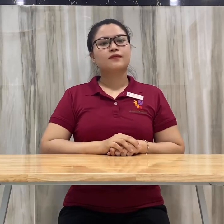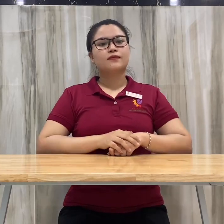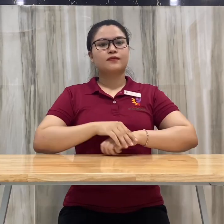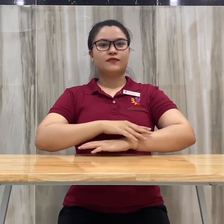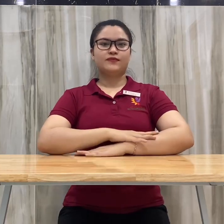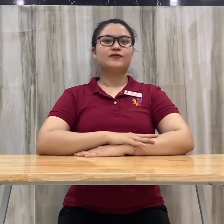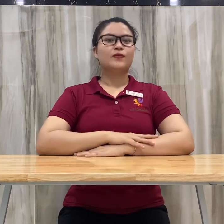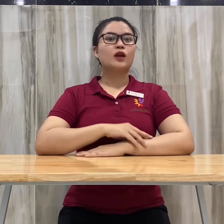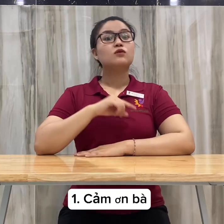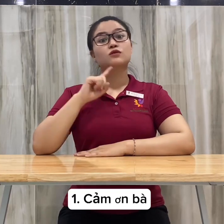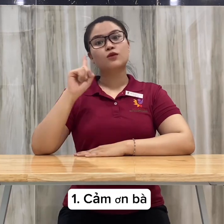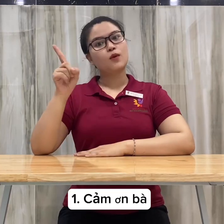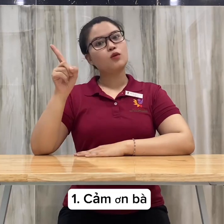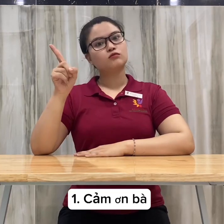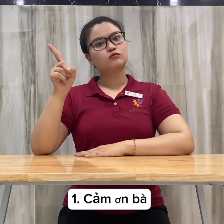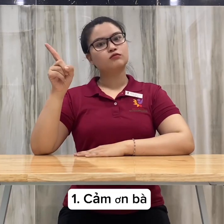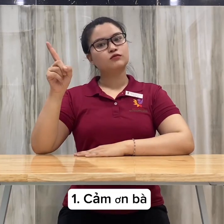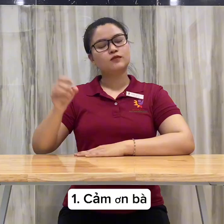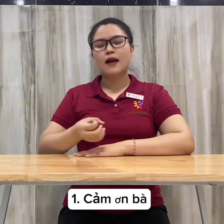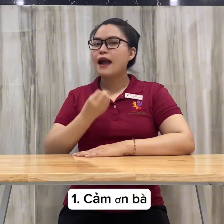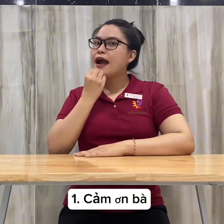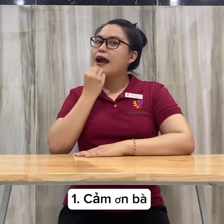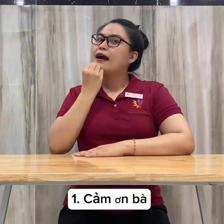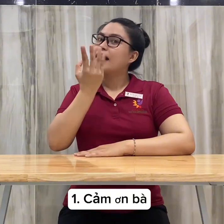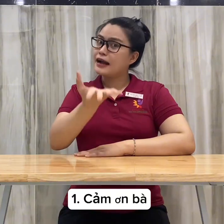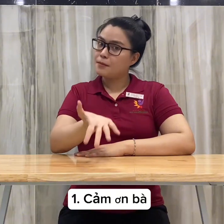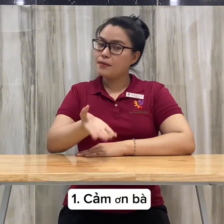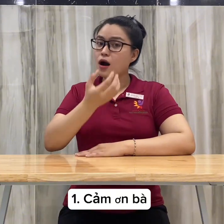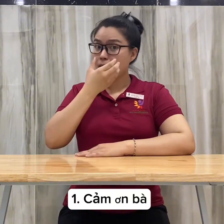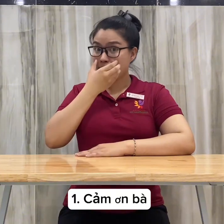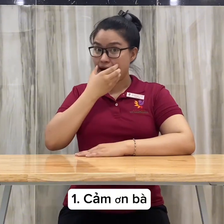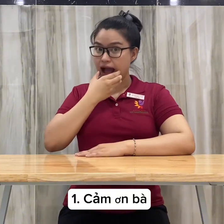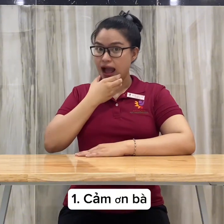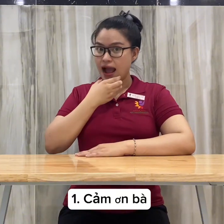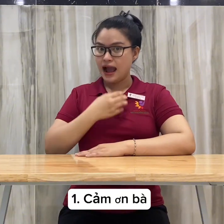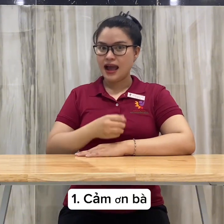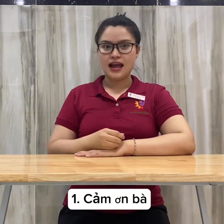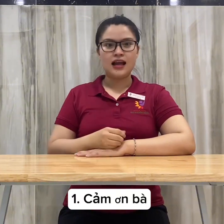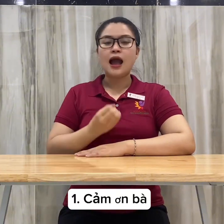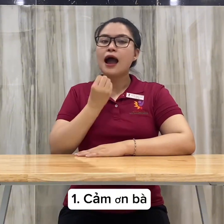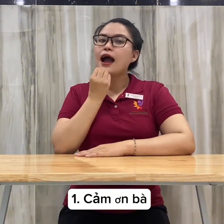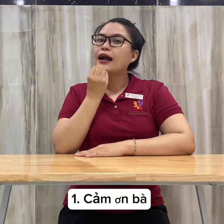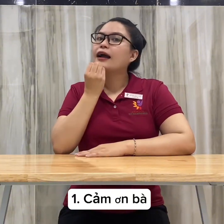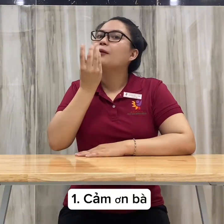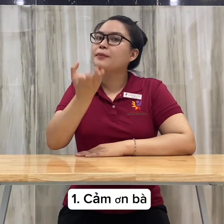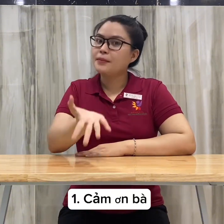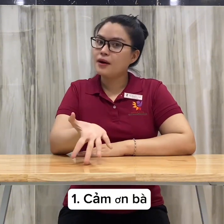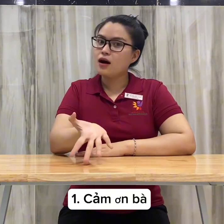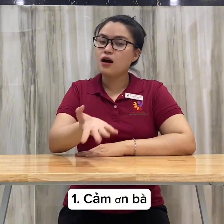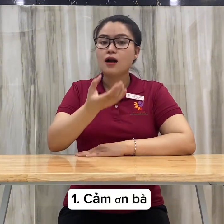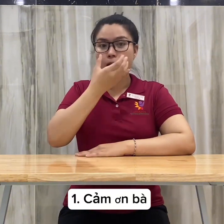Đầu tiên, cảm ơn bà. Cảm ơn bà.